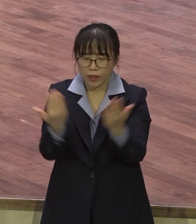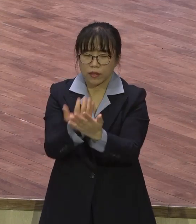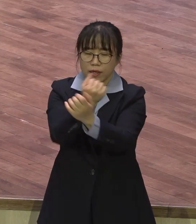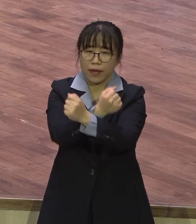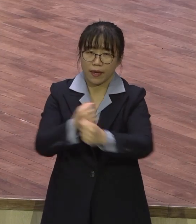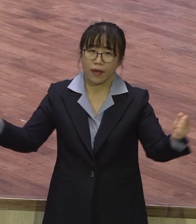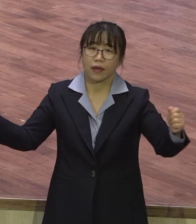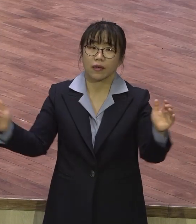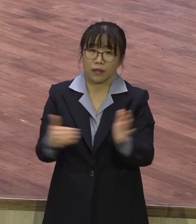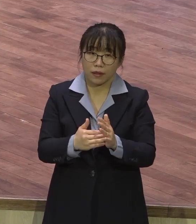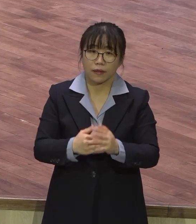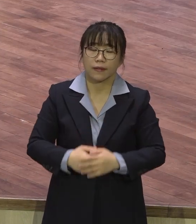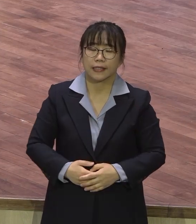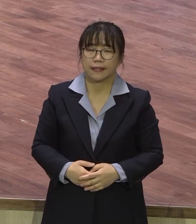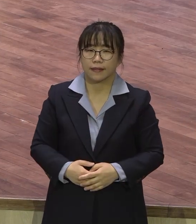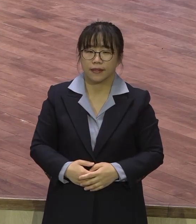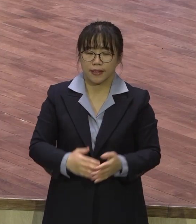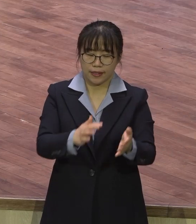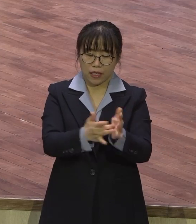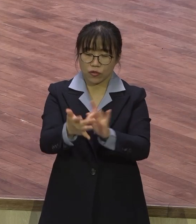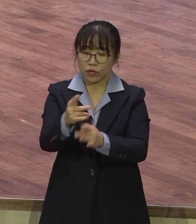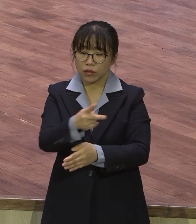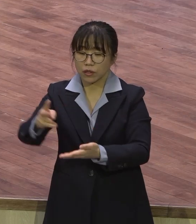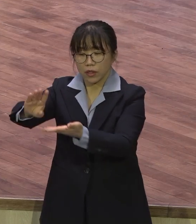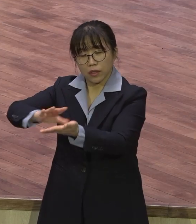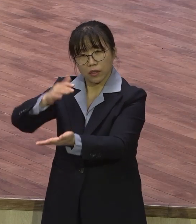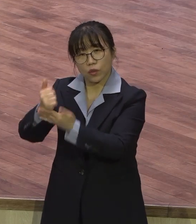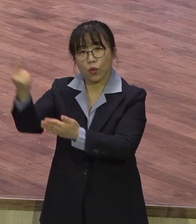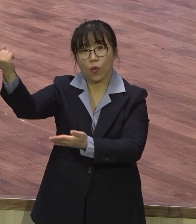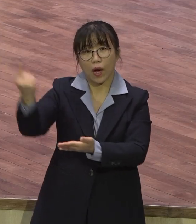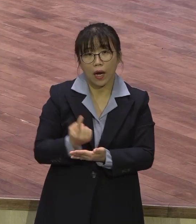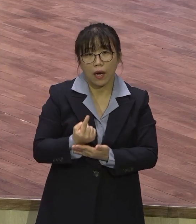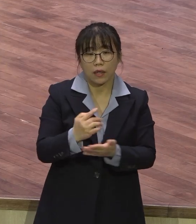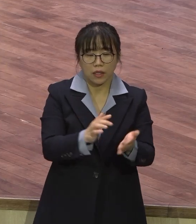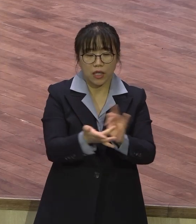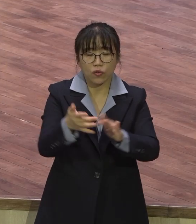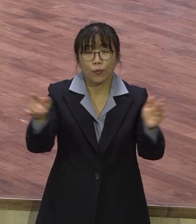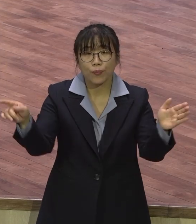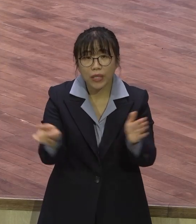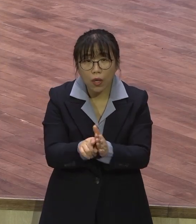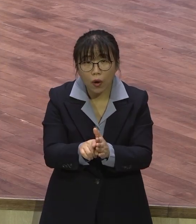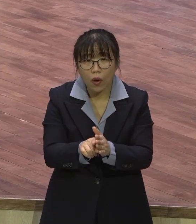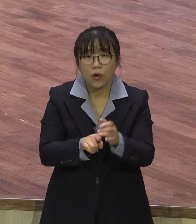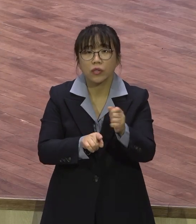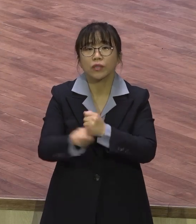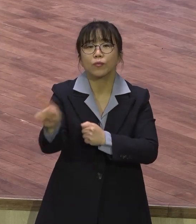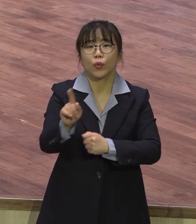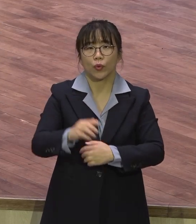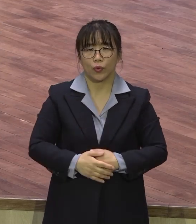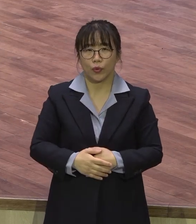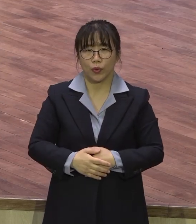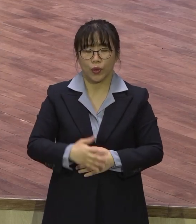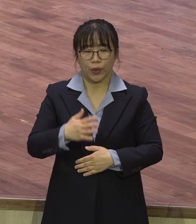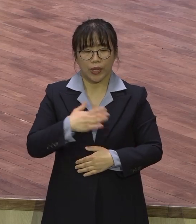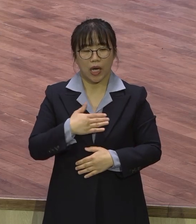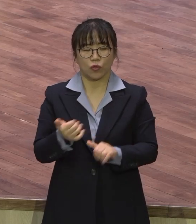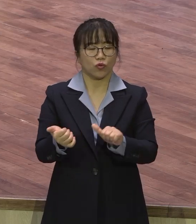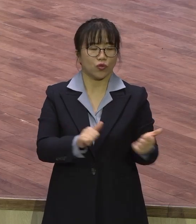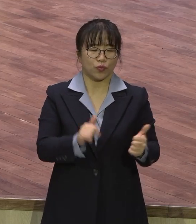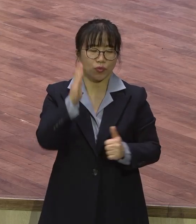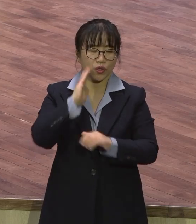그래서 예수님이 거래소로 서서 예수를 믿는다 이 말이 무슨 말이에요 죽어서 천당